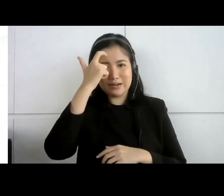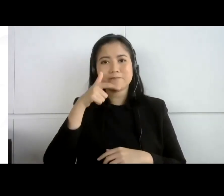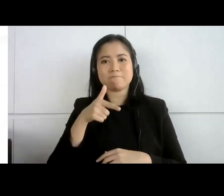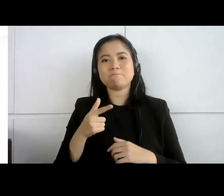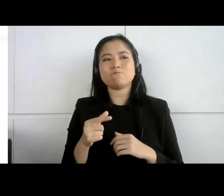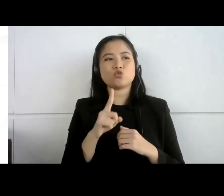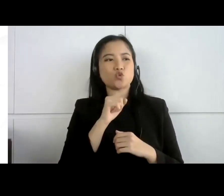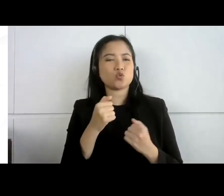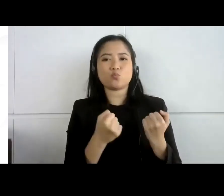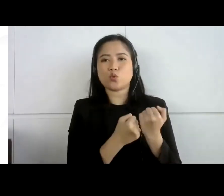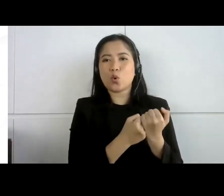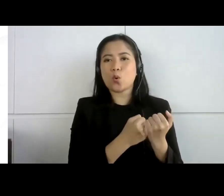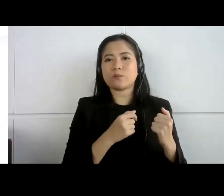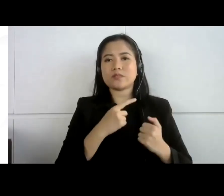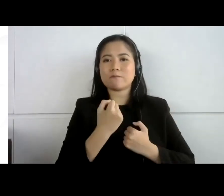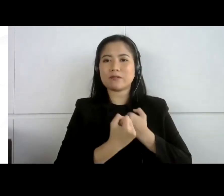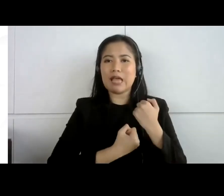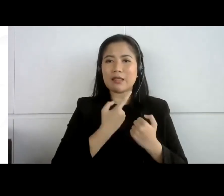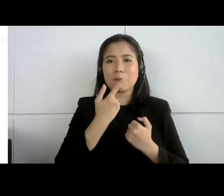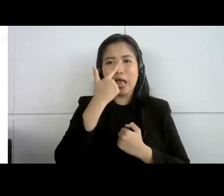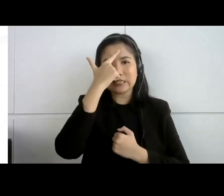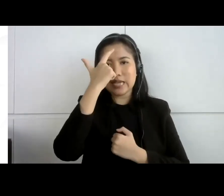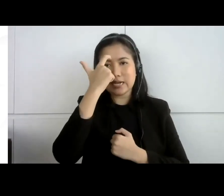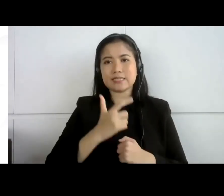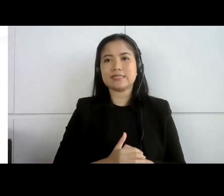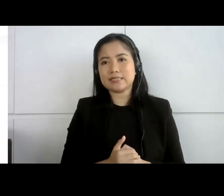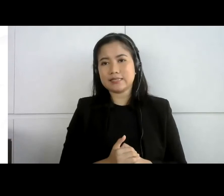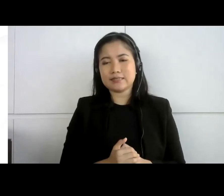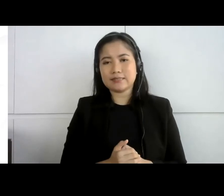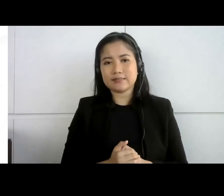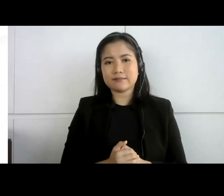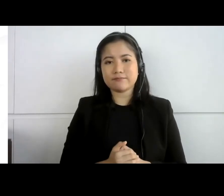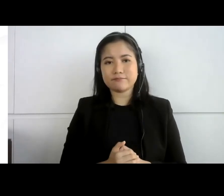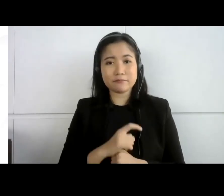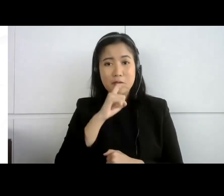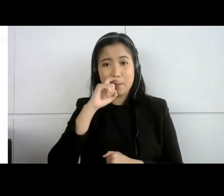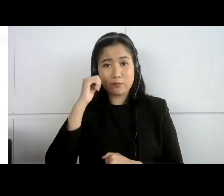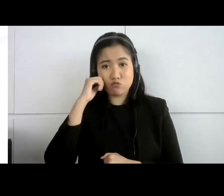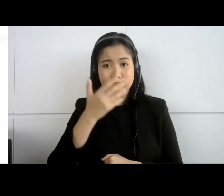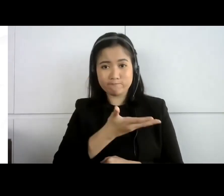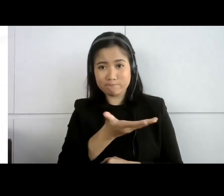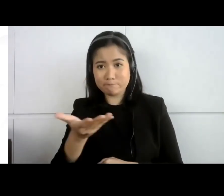mengajar di pos baca. Bapak Ibu sekalian yang saya hormati,